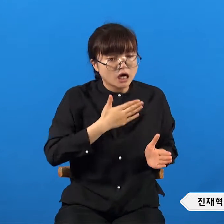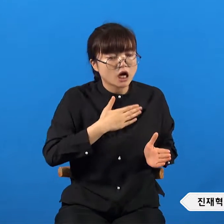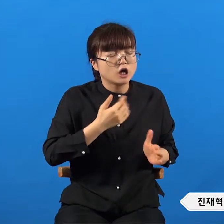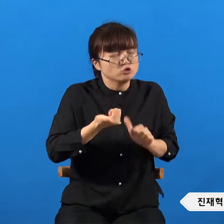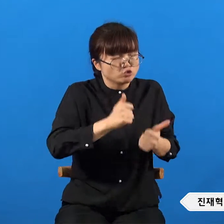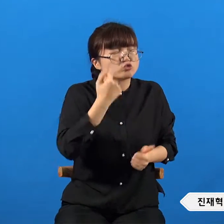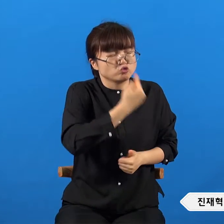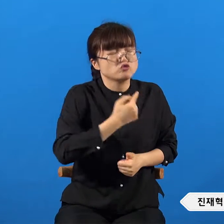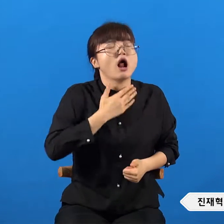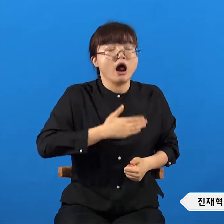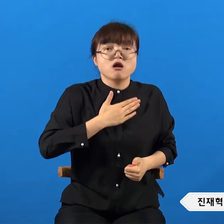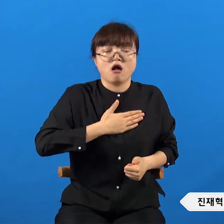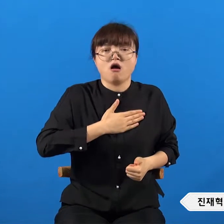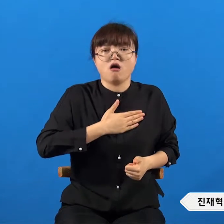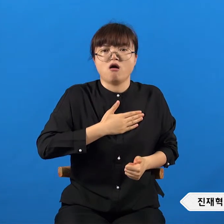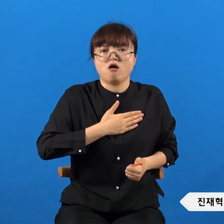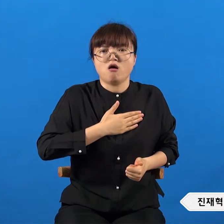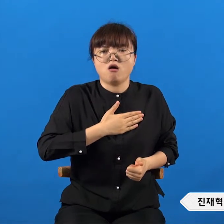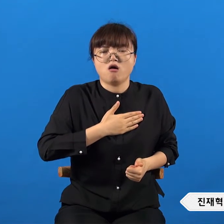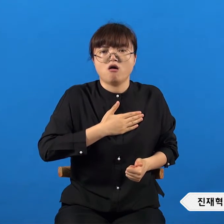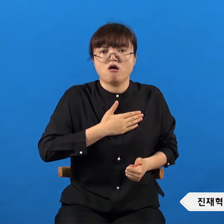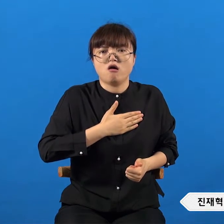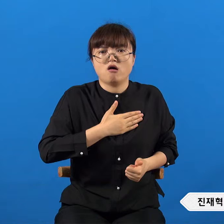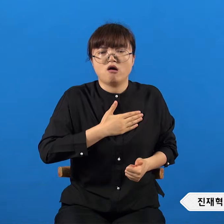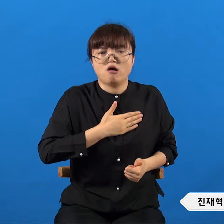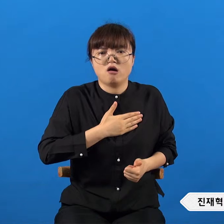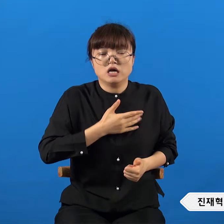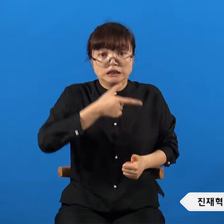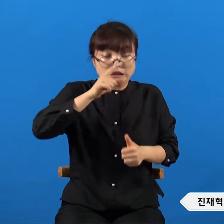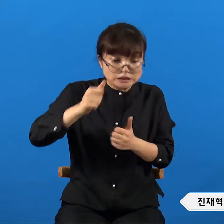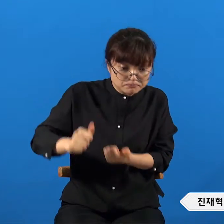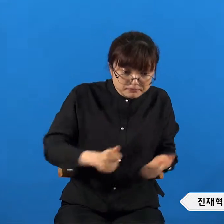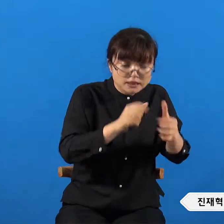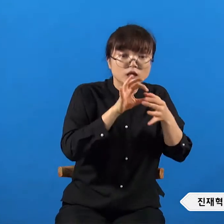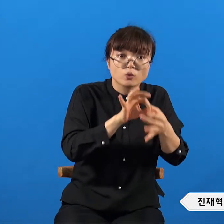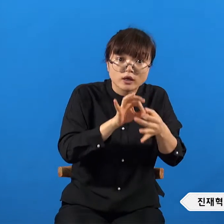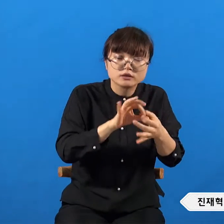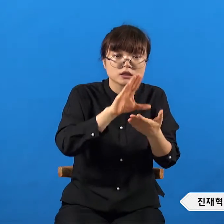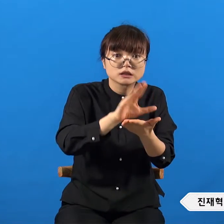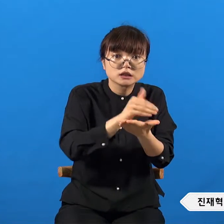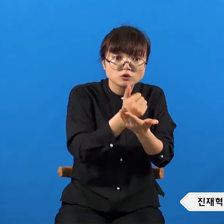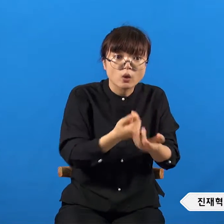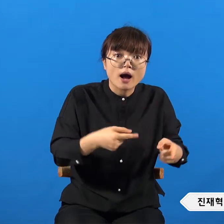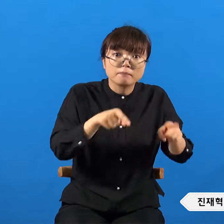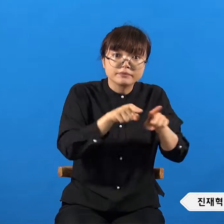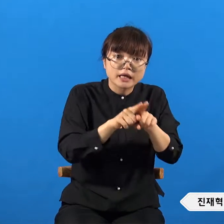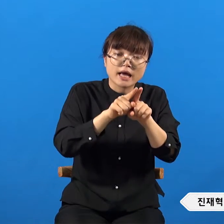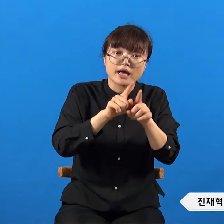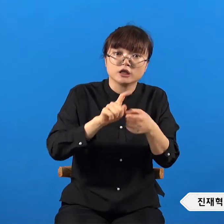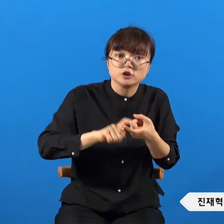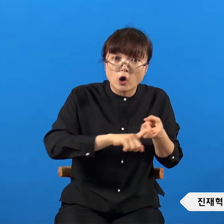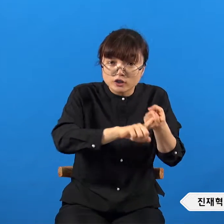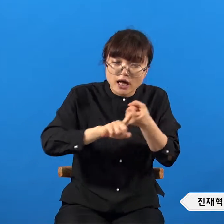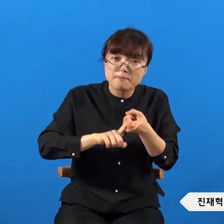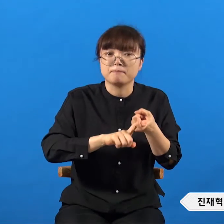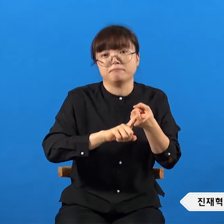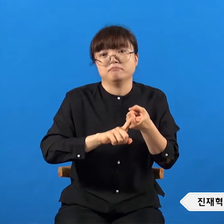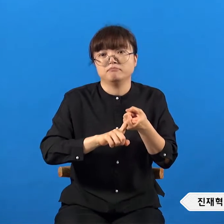줄을 알라. 바로 이 침례를 통해서 그리스도의 연합된 죽음을